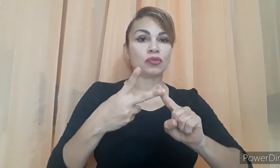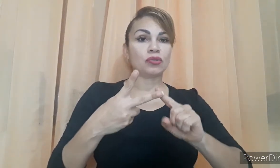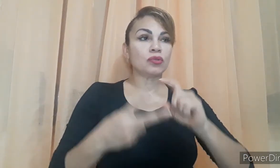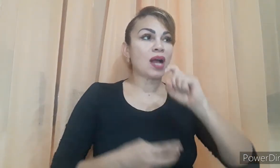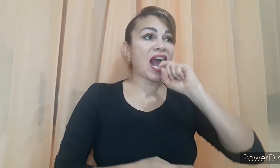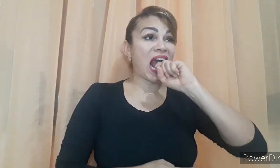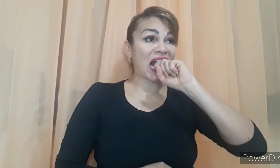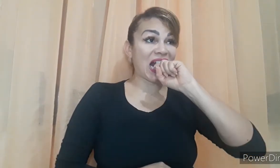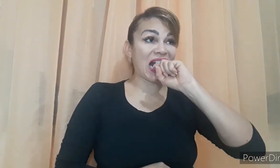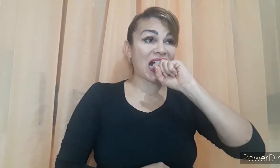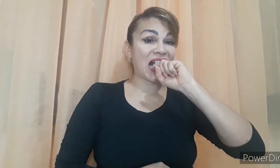Invejoso